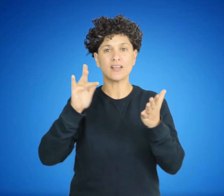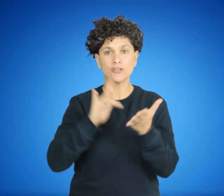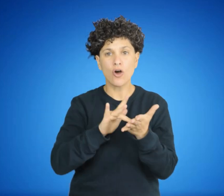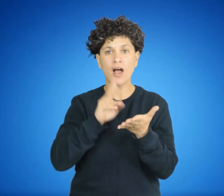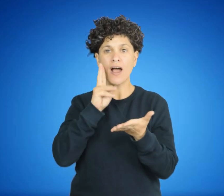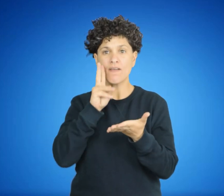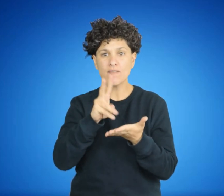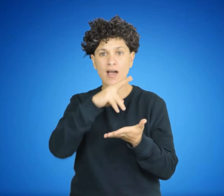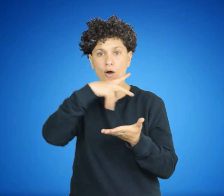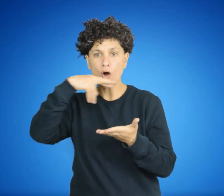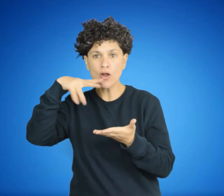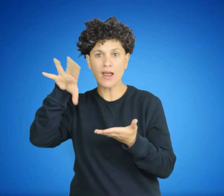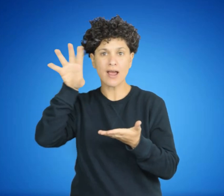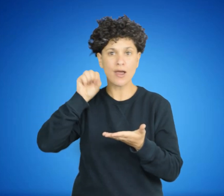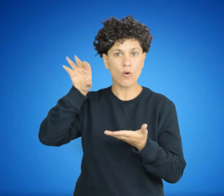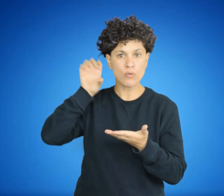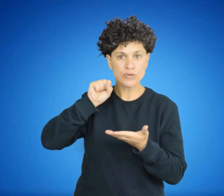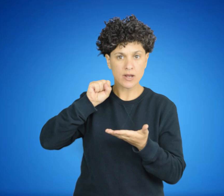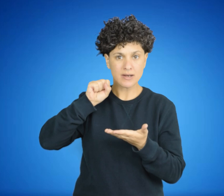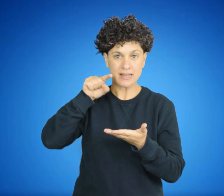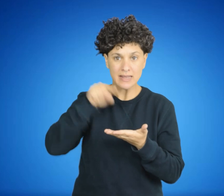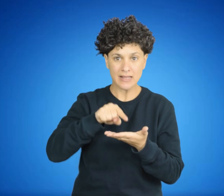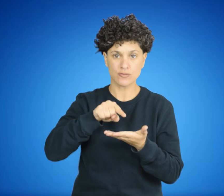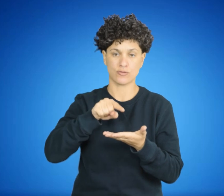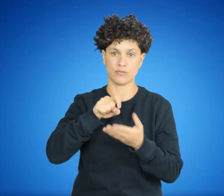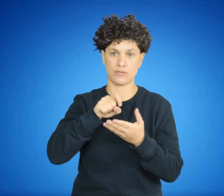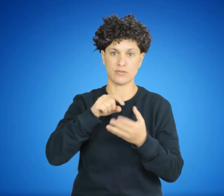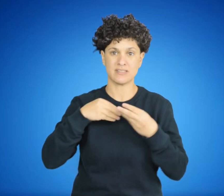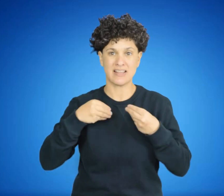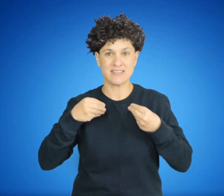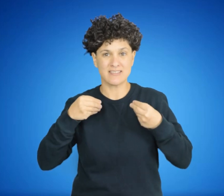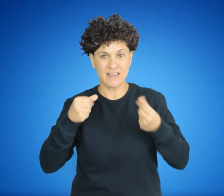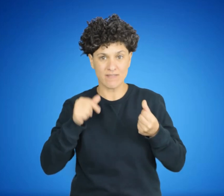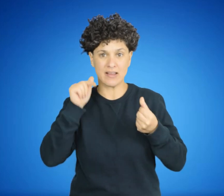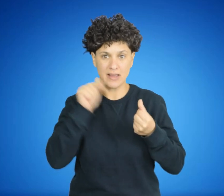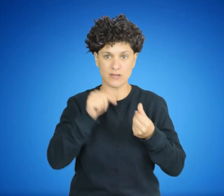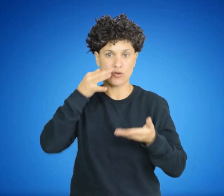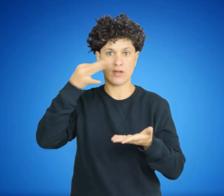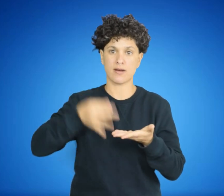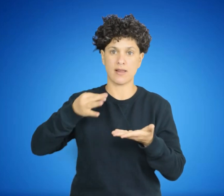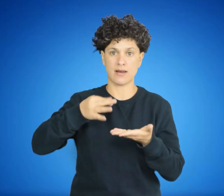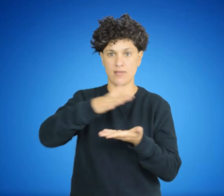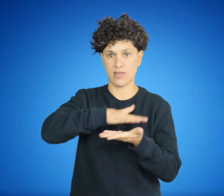por la política optando por un estilo de vida sencillo y autosuficiente encaminado a la felicidad